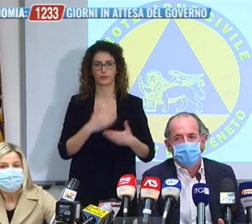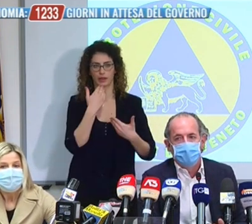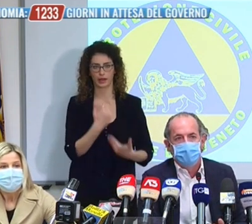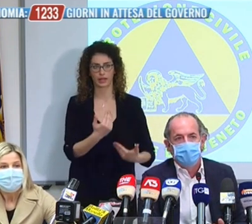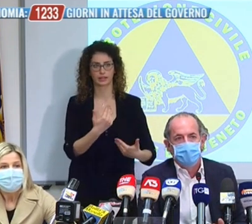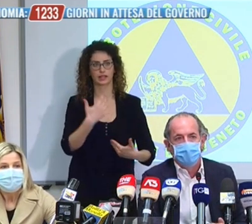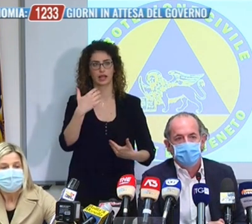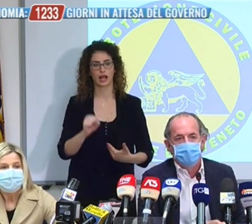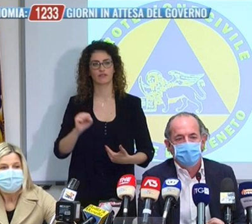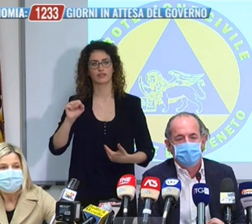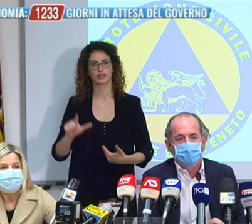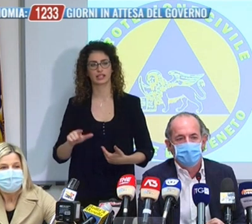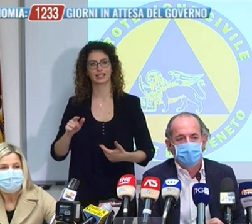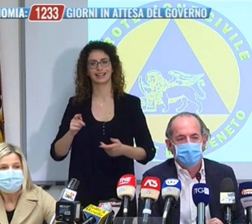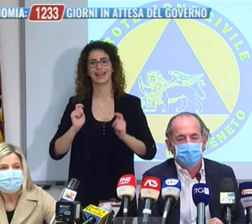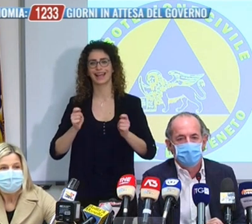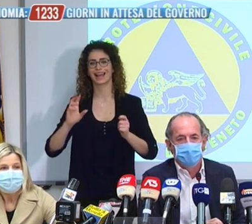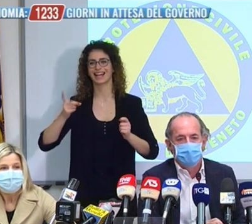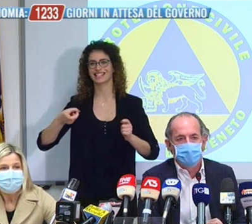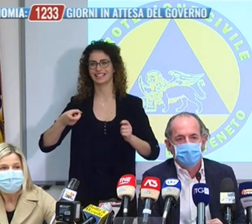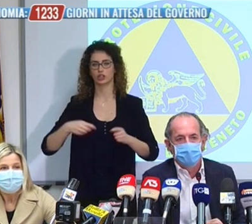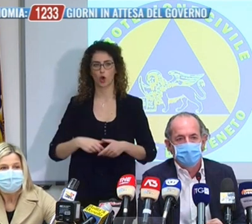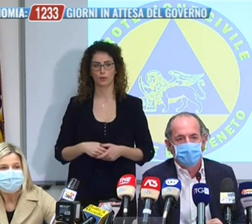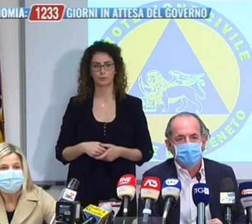Grazie, Alda Vanzani, Il Gazzettino.